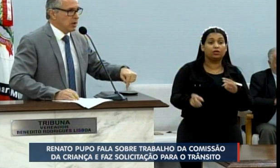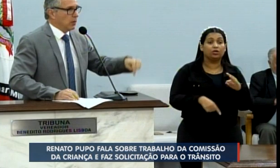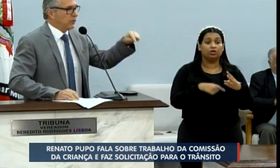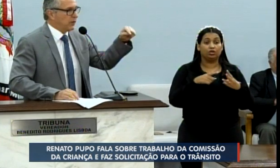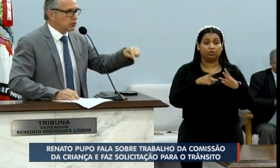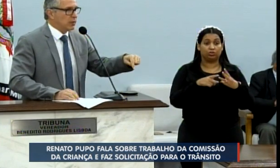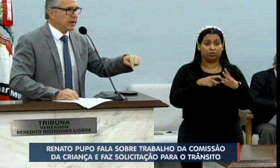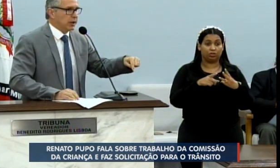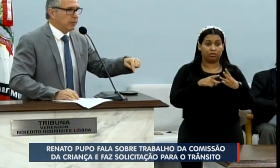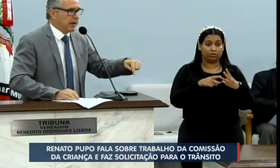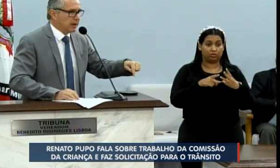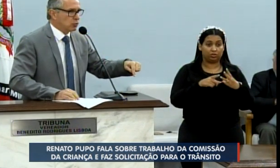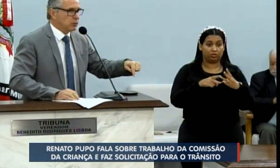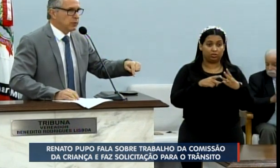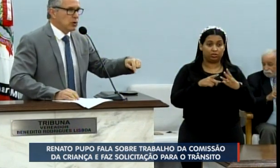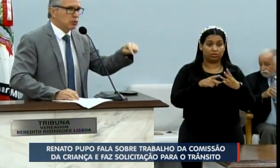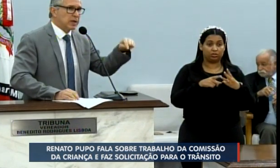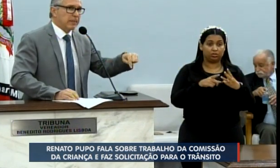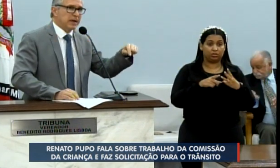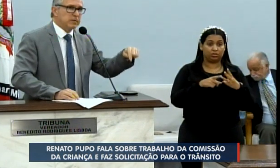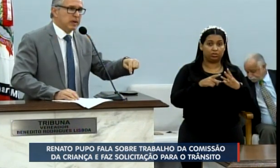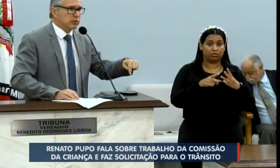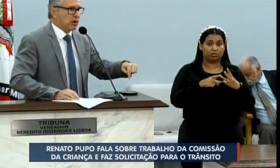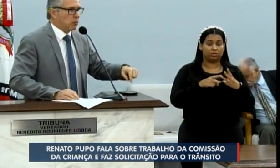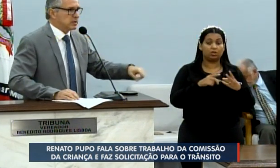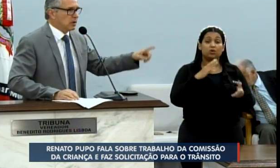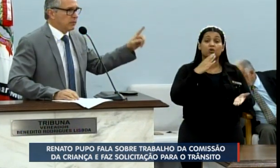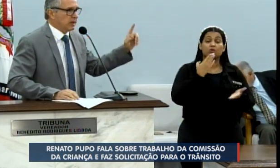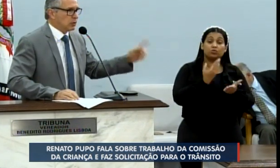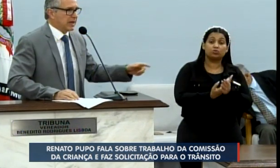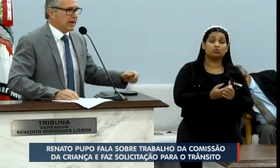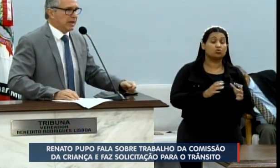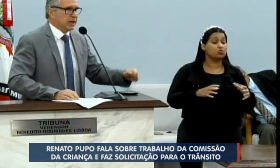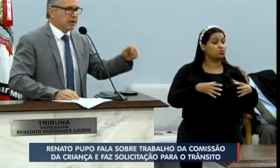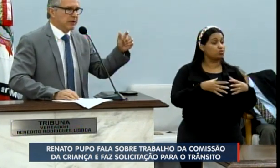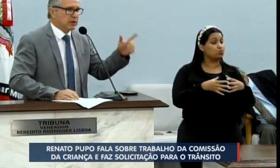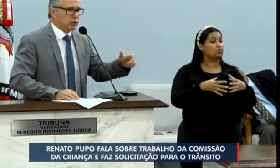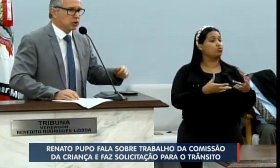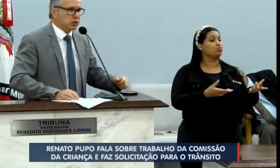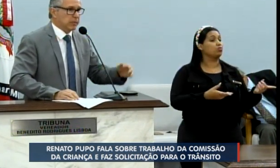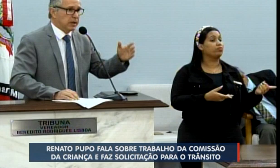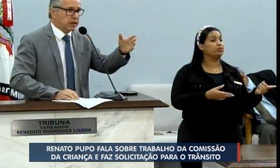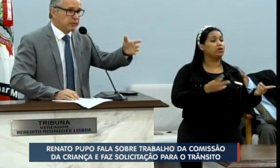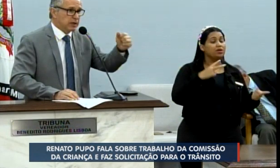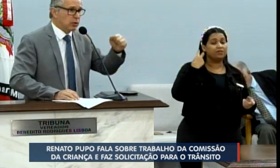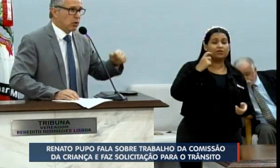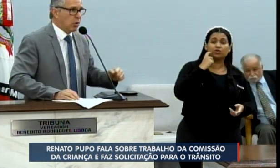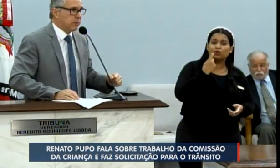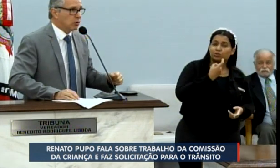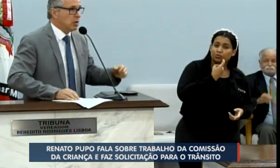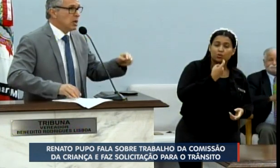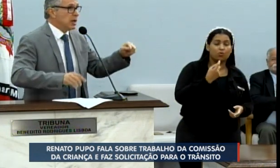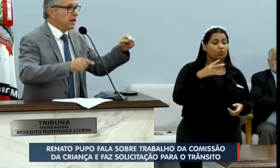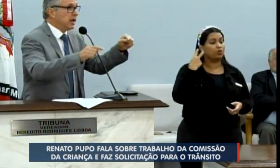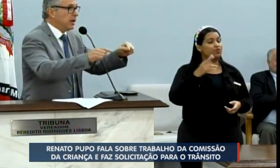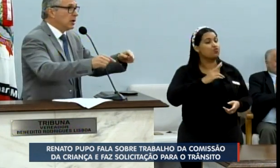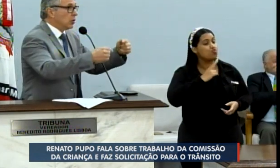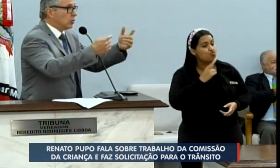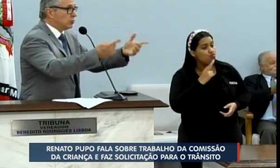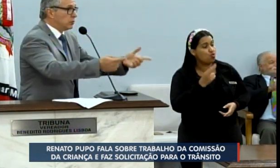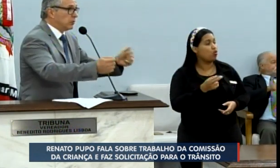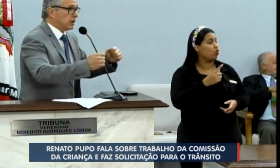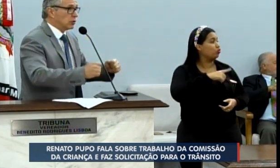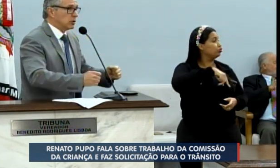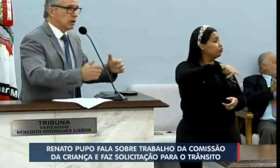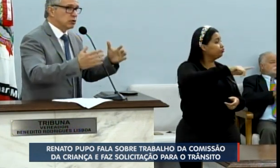terceiro. Eu fiz um requerimento, os demais membros da comissão, vereadora Karina, vereador Jorge Menezes, vereador Robson e